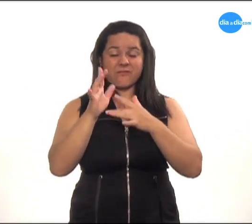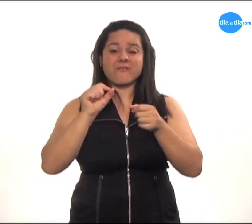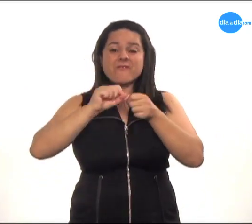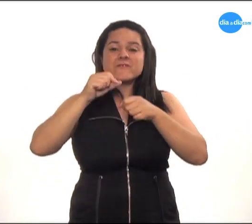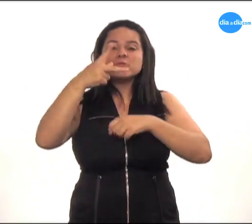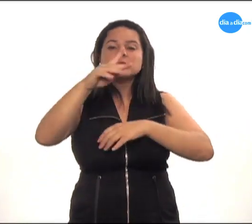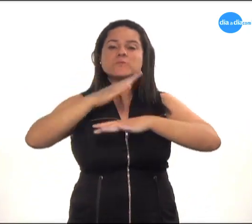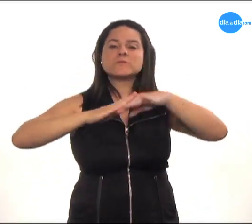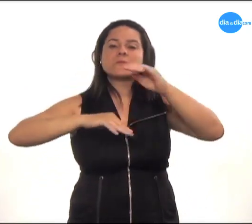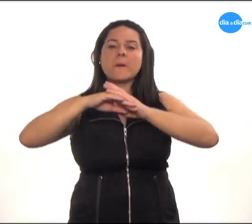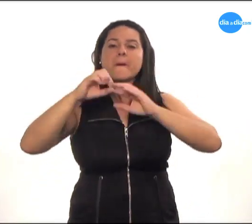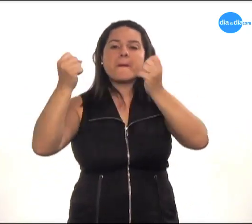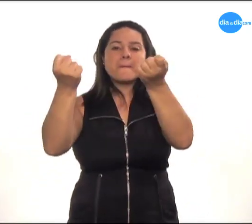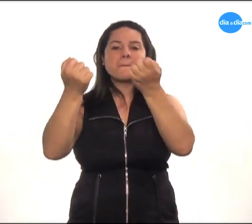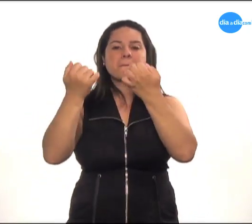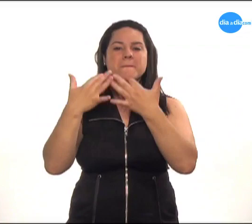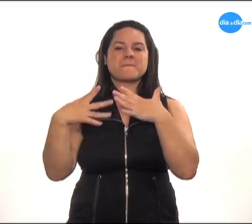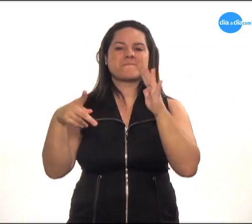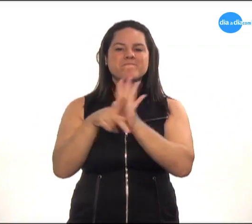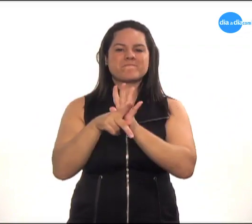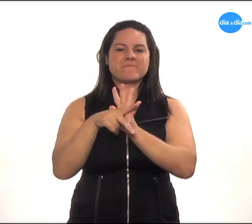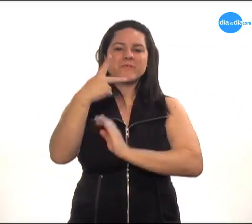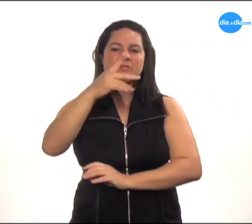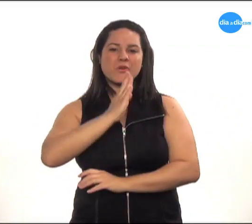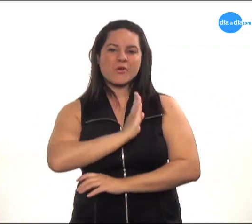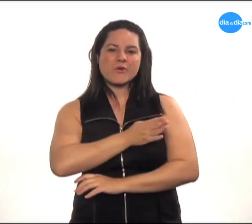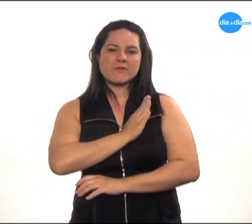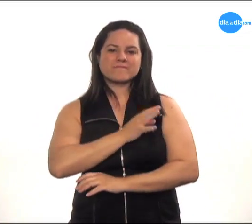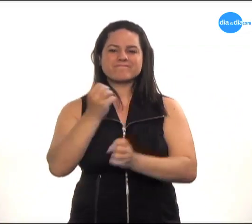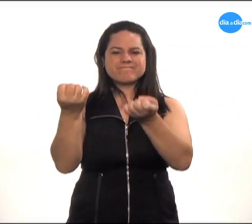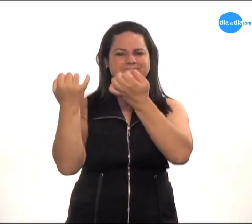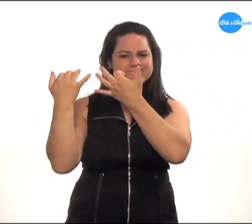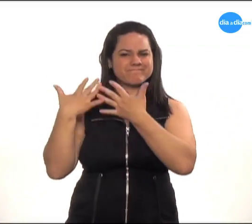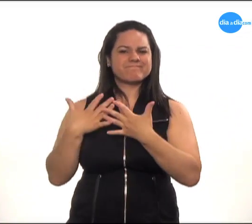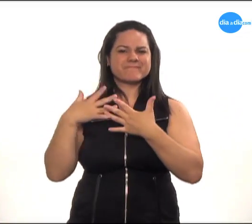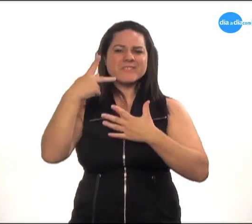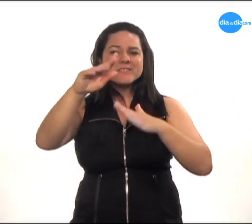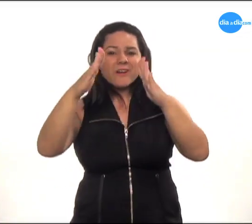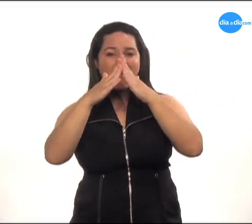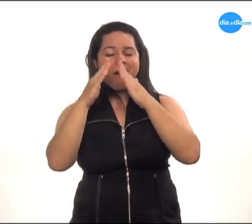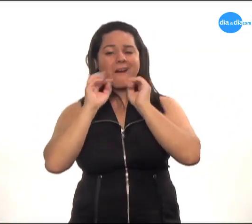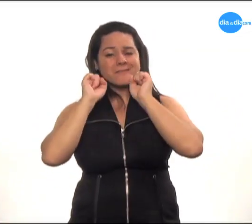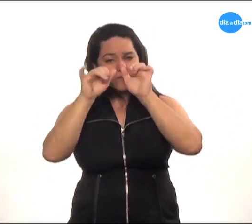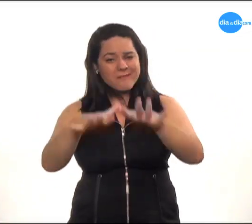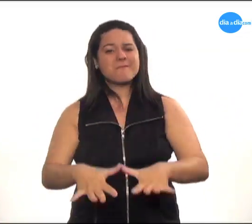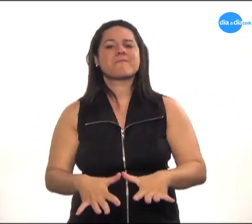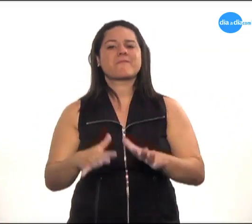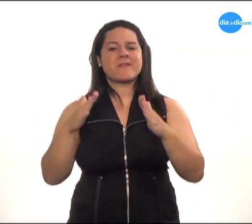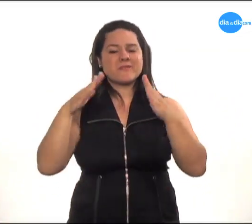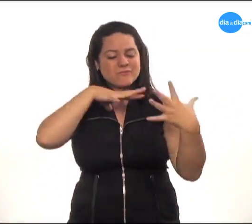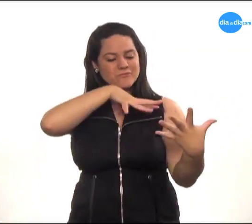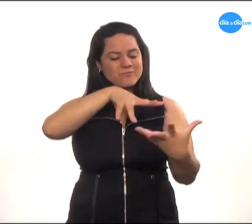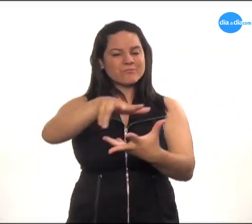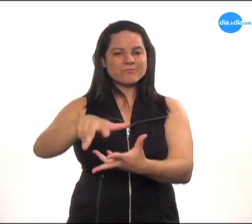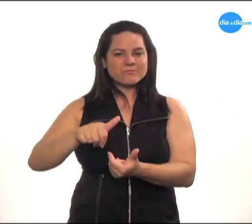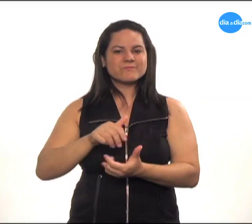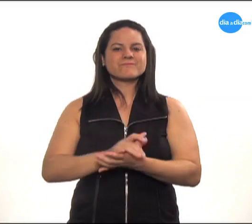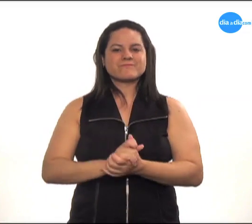da tua mão uma bênção, do teu coração uma bênção, da tua casa uma morada de bênção nessa terra.